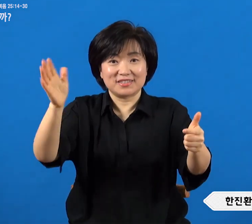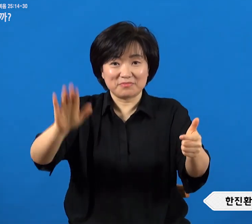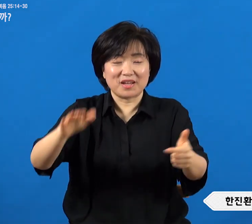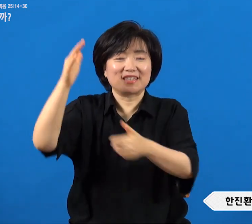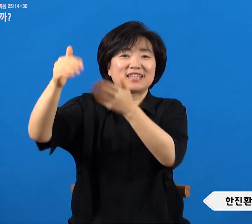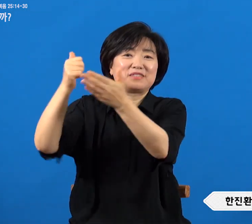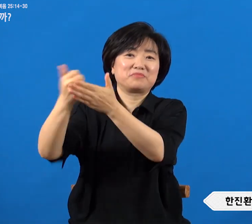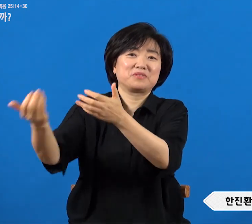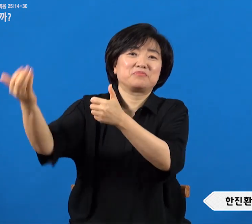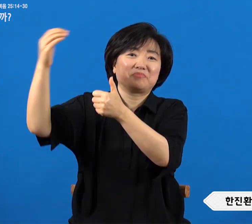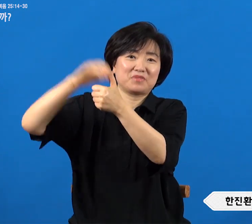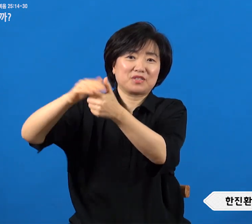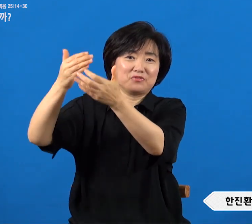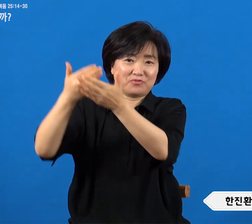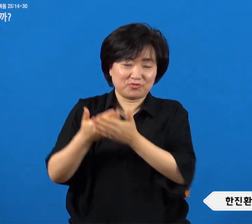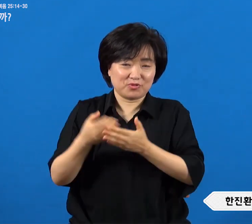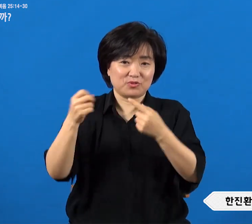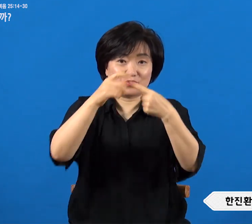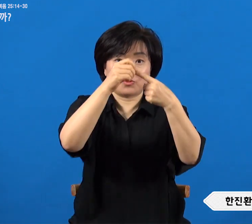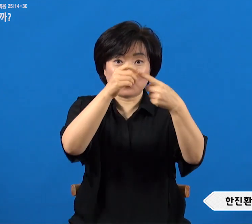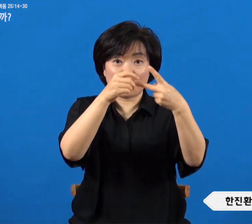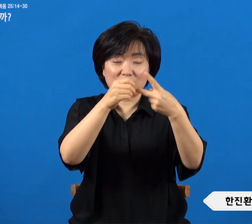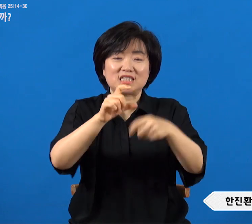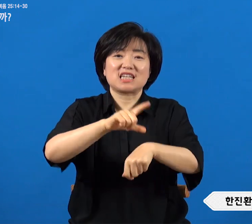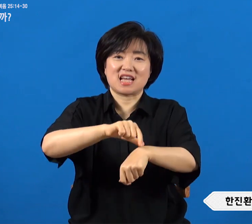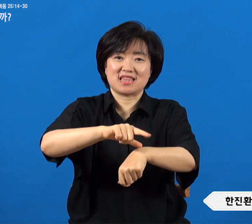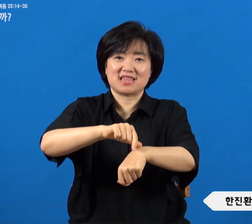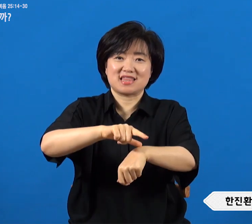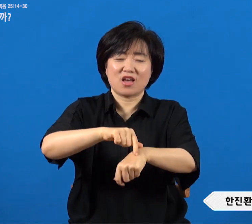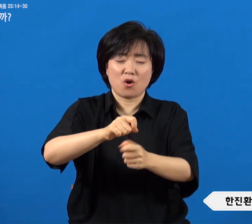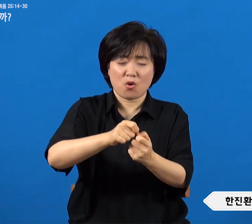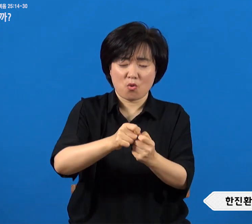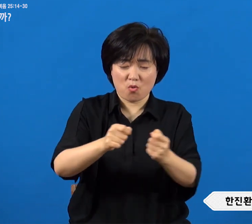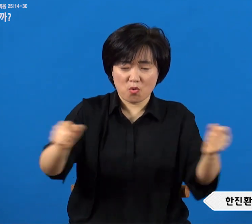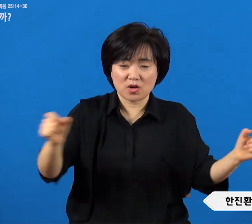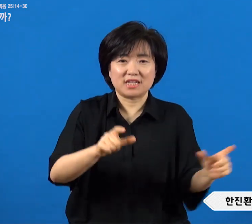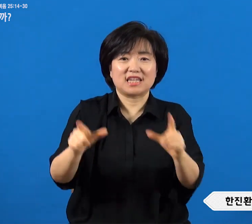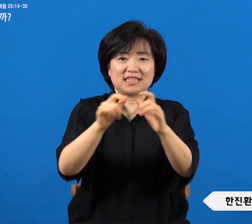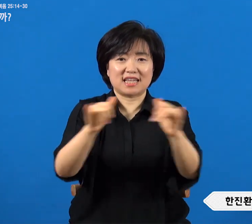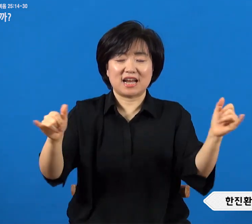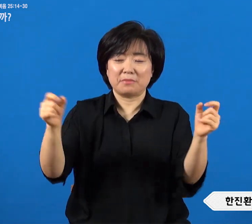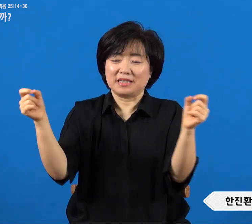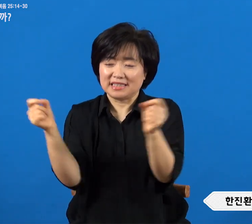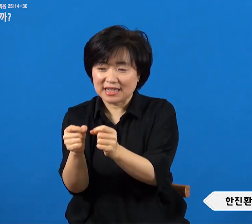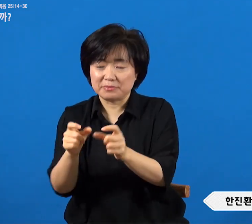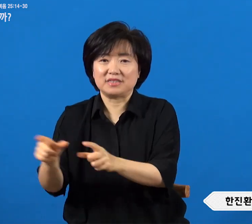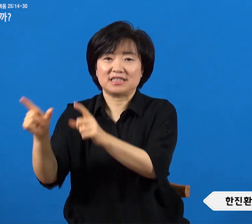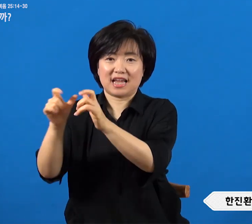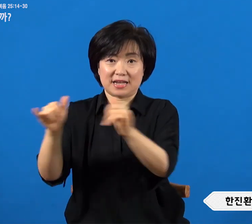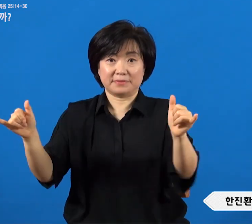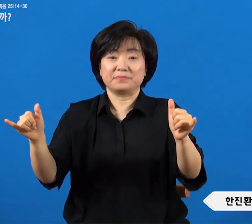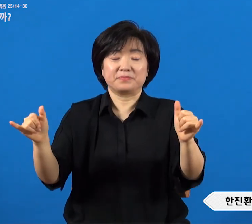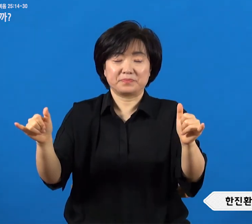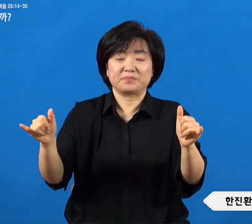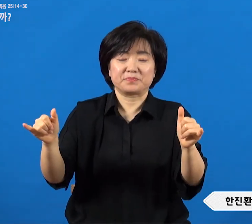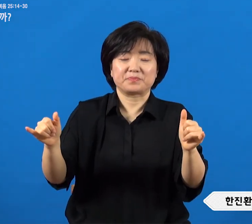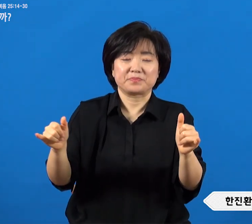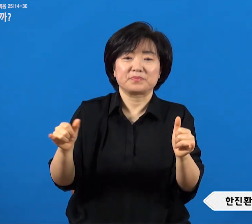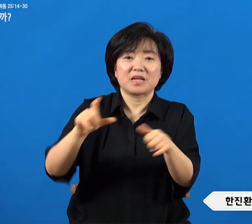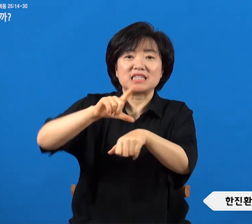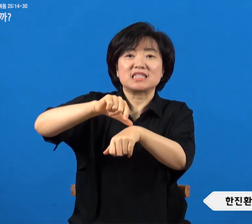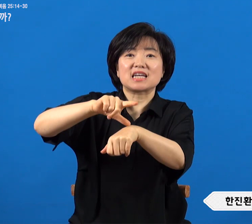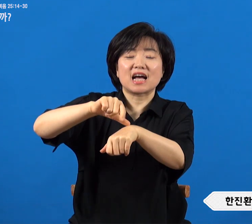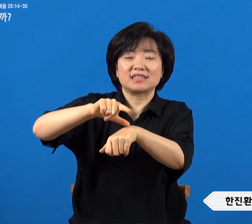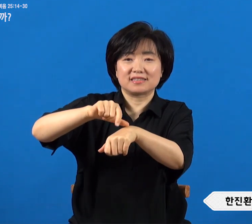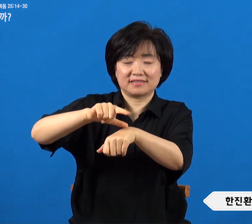맡겨주셨습니다. 시간도 있습니다. 오래 사는 사람, 짧게 사는 사람 차이는 있지만은 시간은